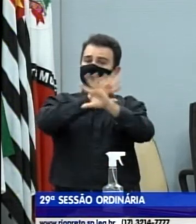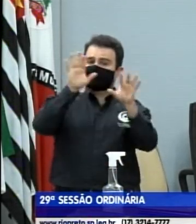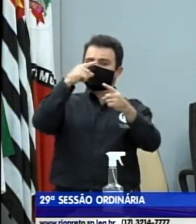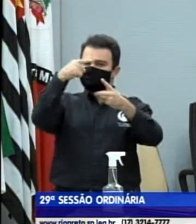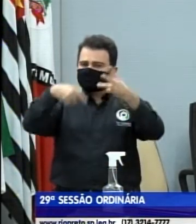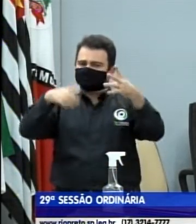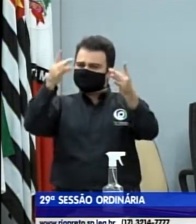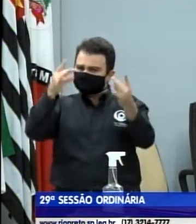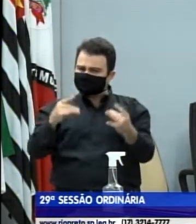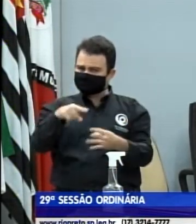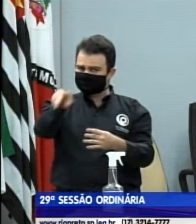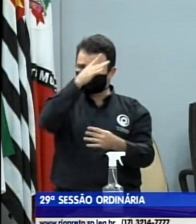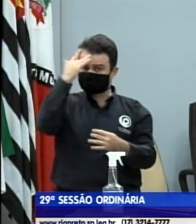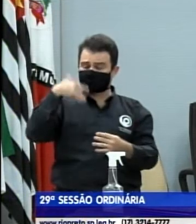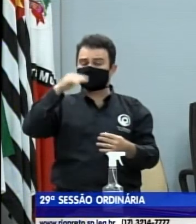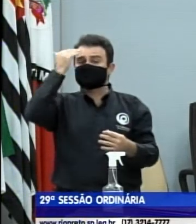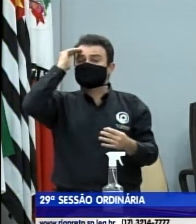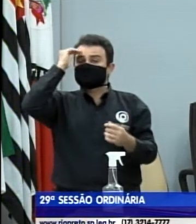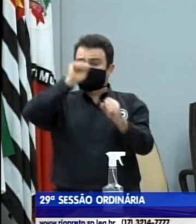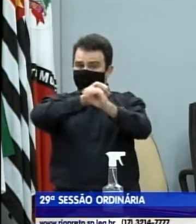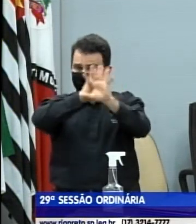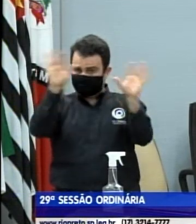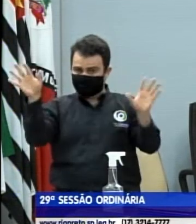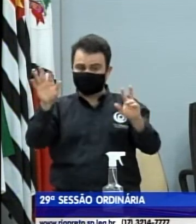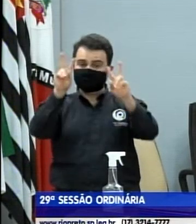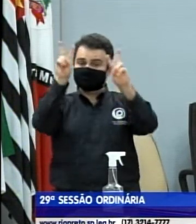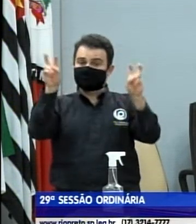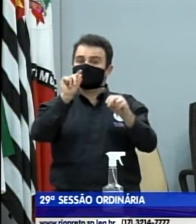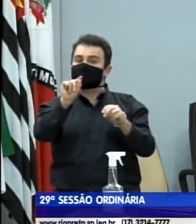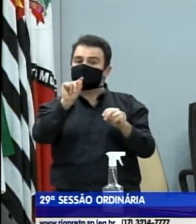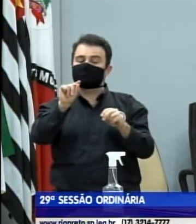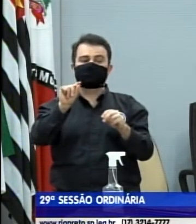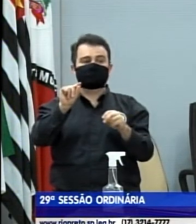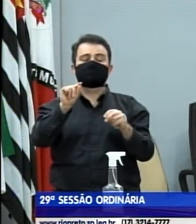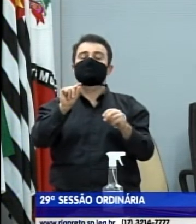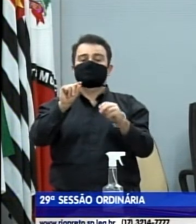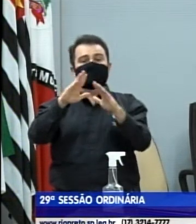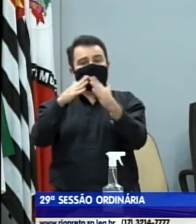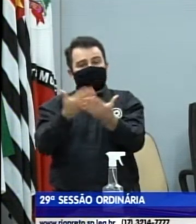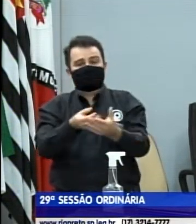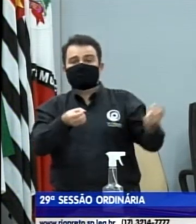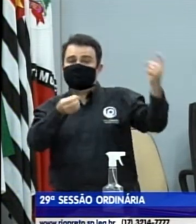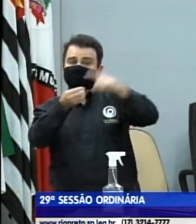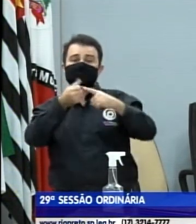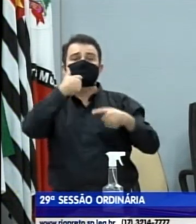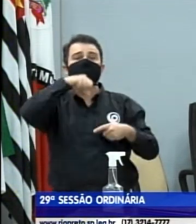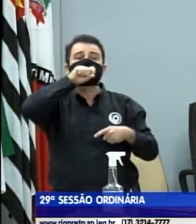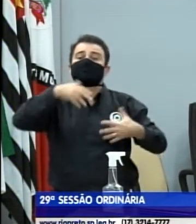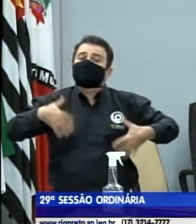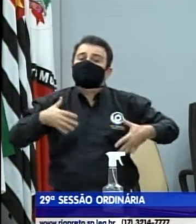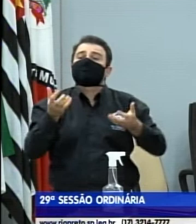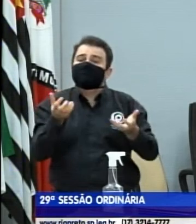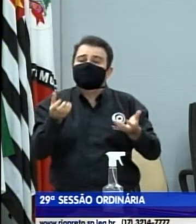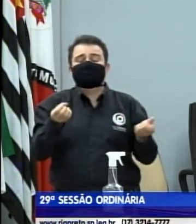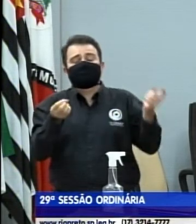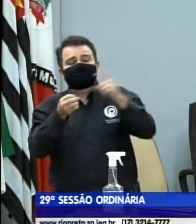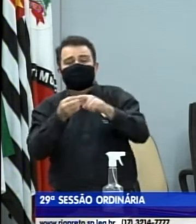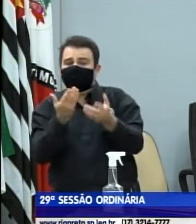a população, o maior respeito às mães que estão desesperadas pela volta às aulas.